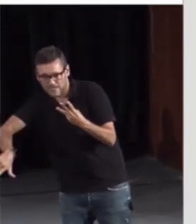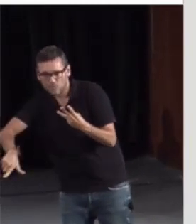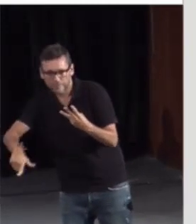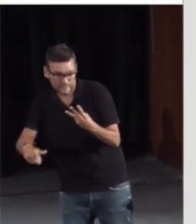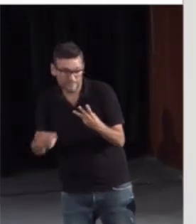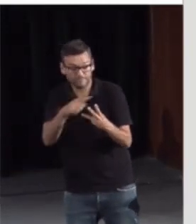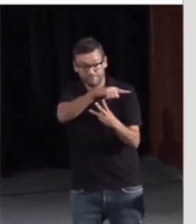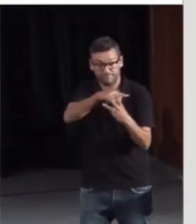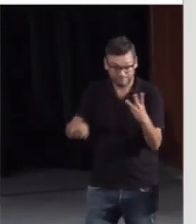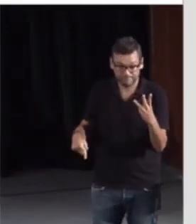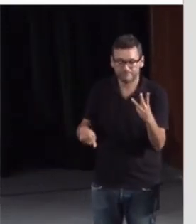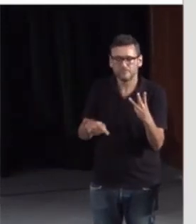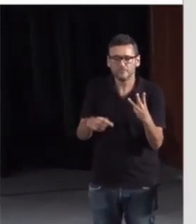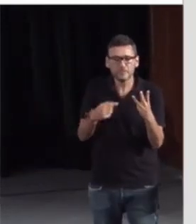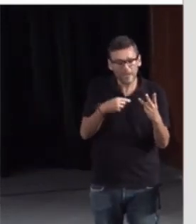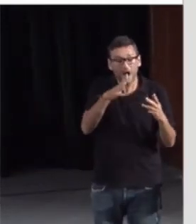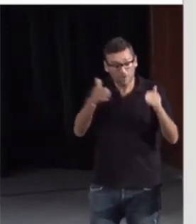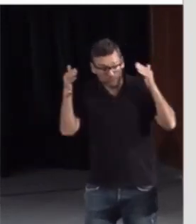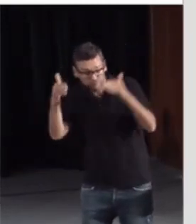filosófica y lingüística.